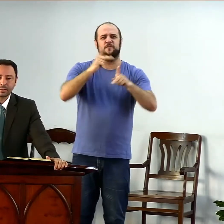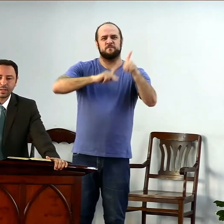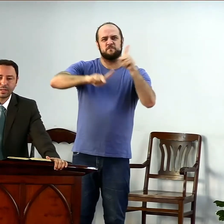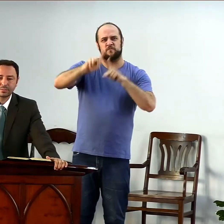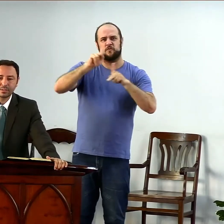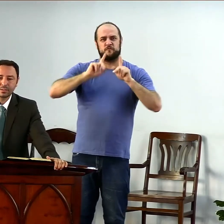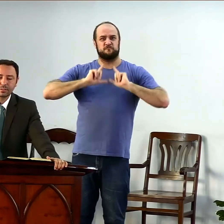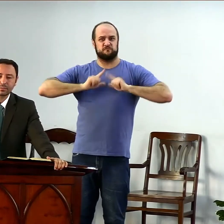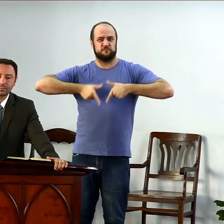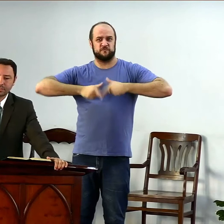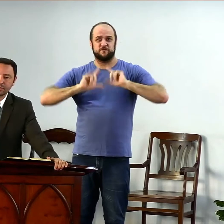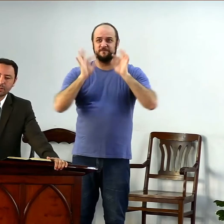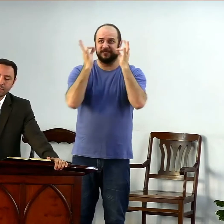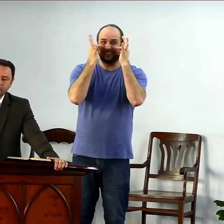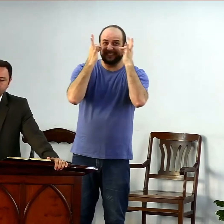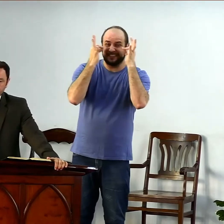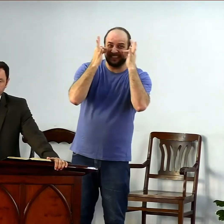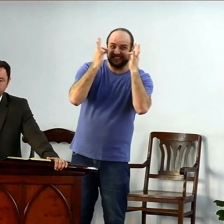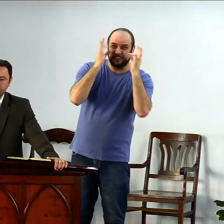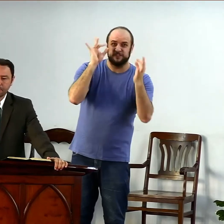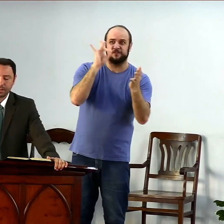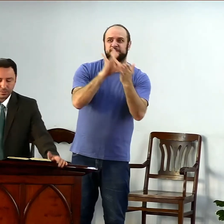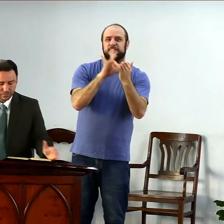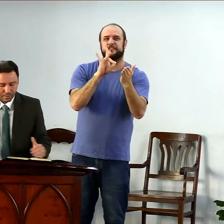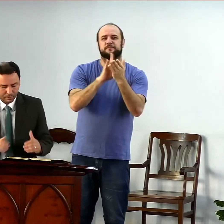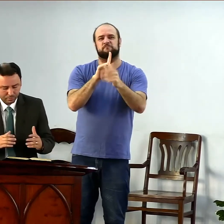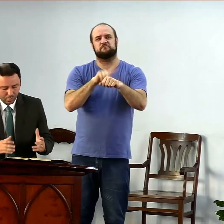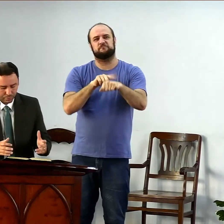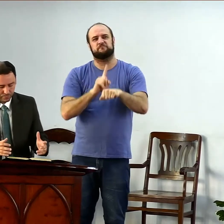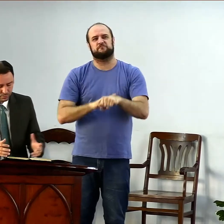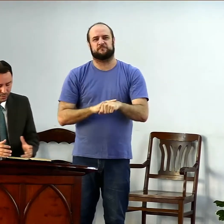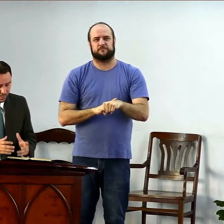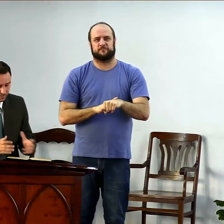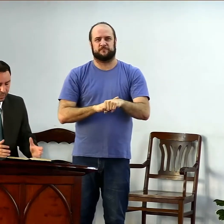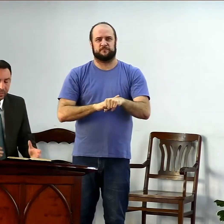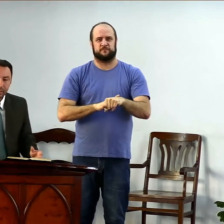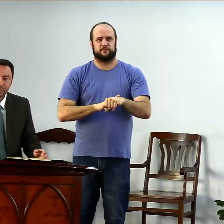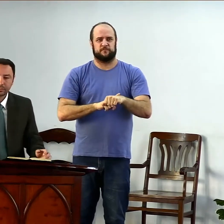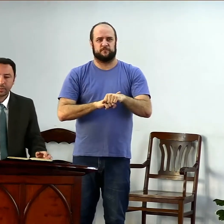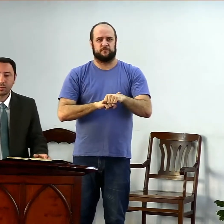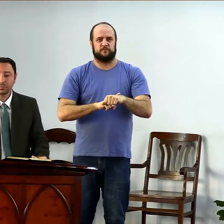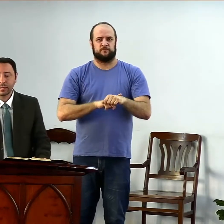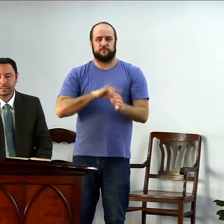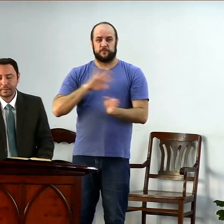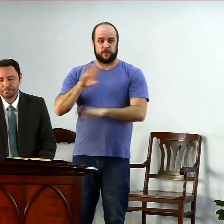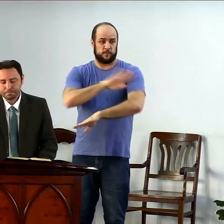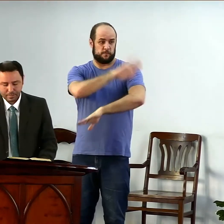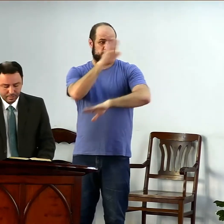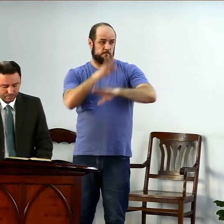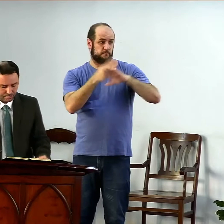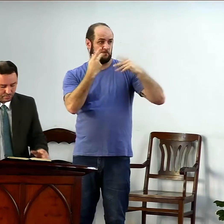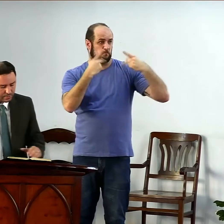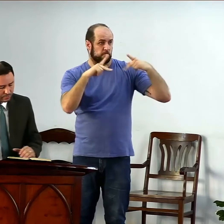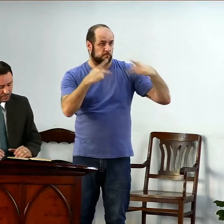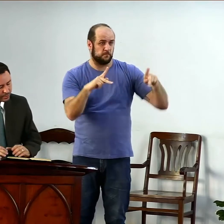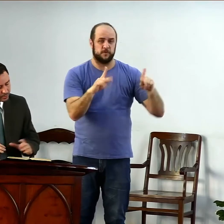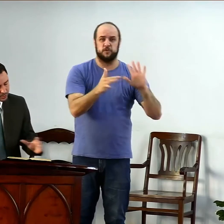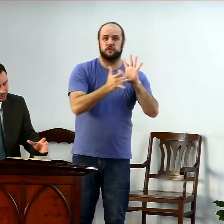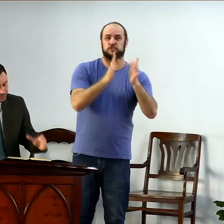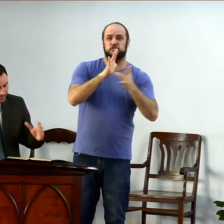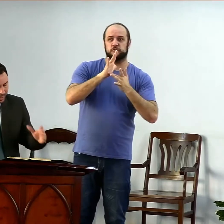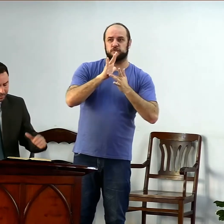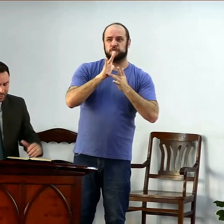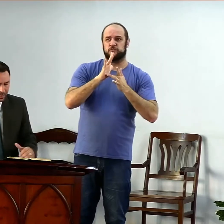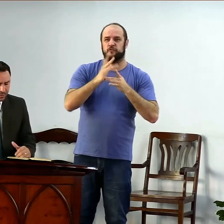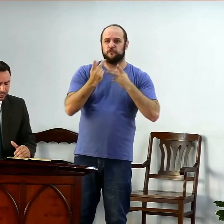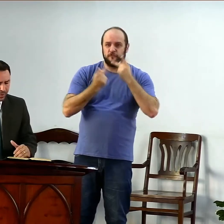à realidade desse ensinamento. No Sermão do Monte, ou no Sermão da Montanha, Jesus então dirige